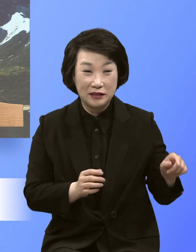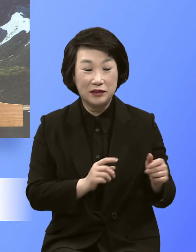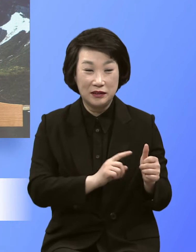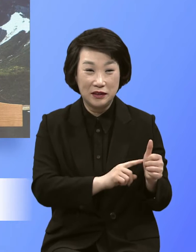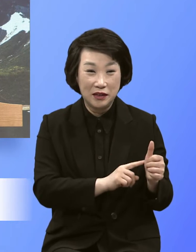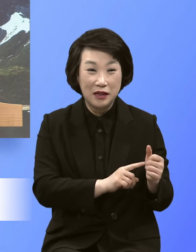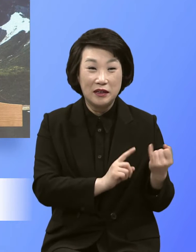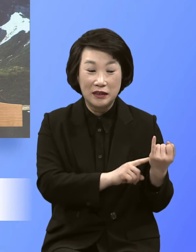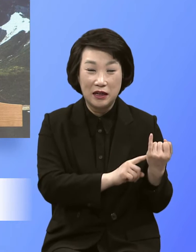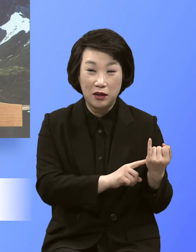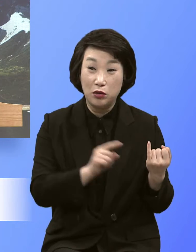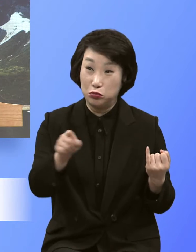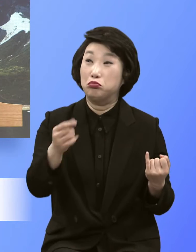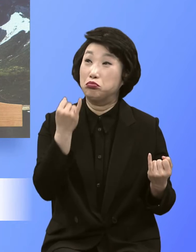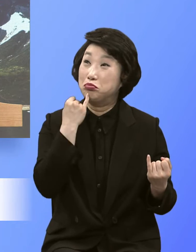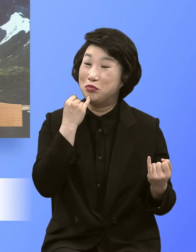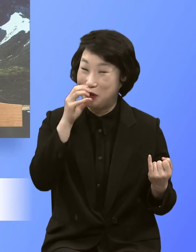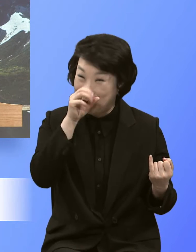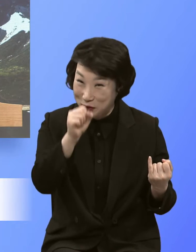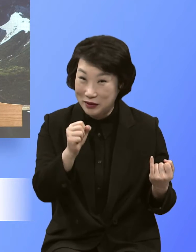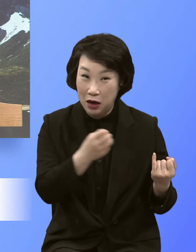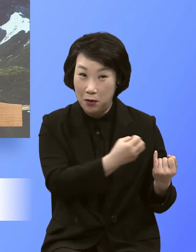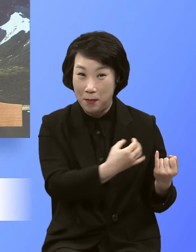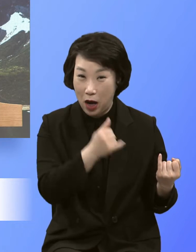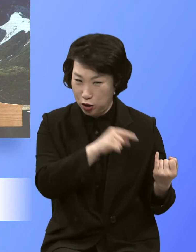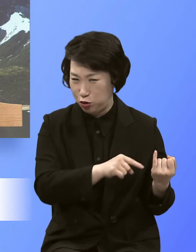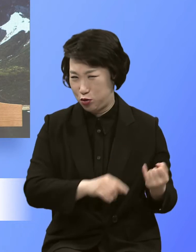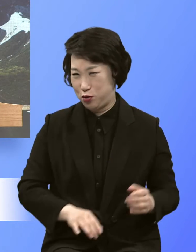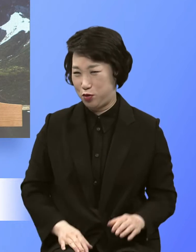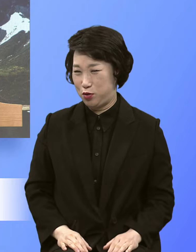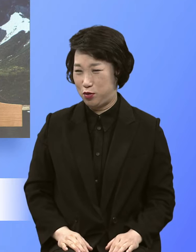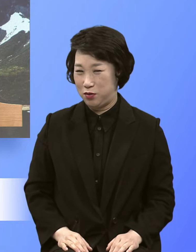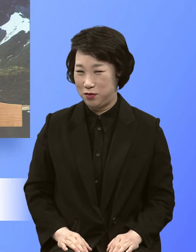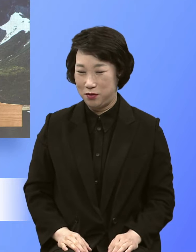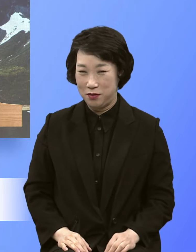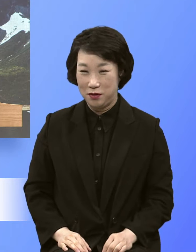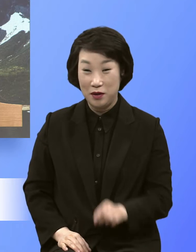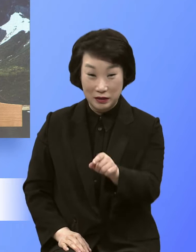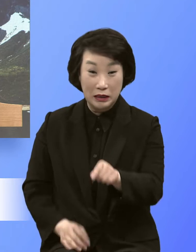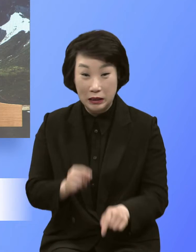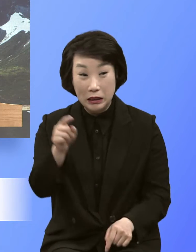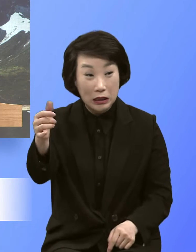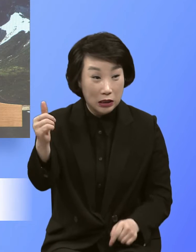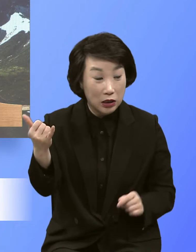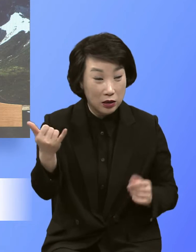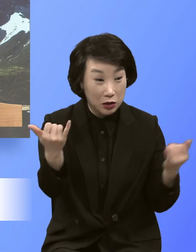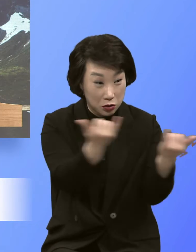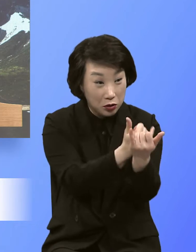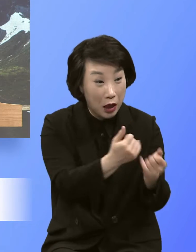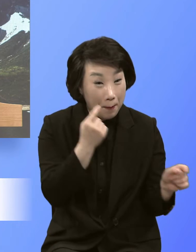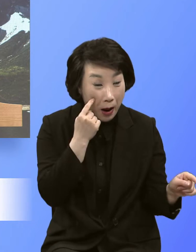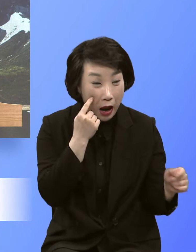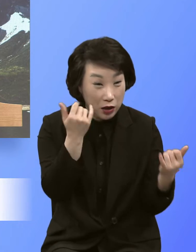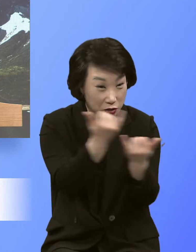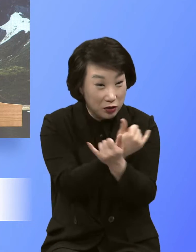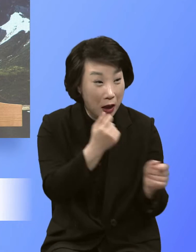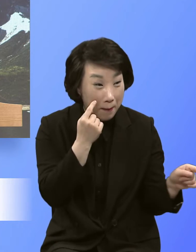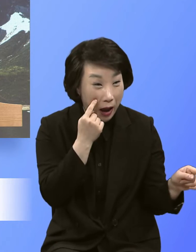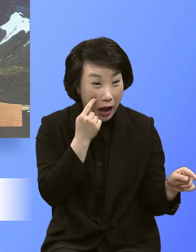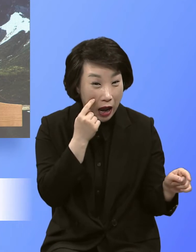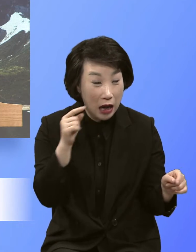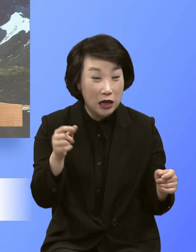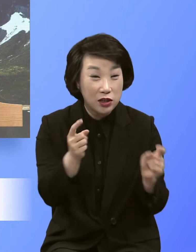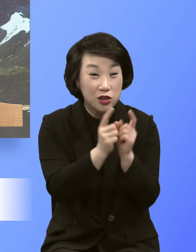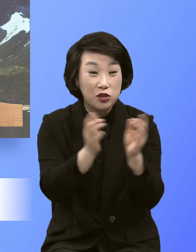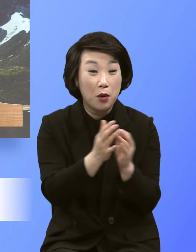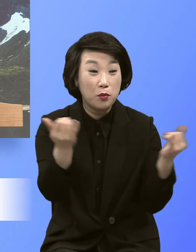형제님 괜찮지요? 이렇게 말하더라. 네가 한번 전화 한번 해볼래? 그 자매한테.